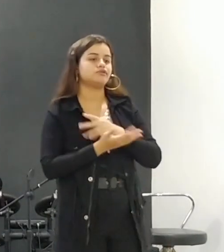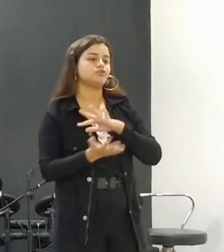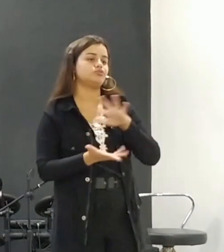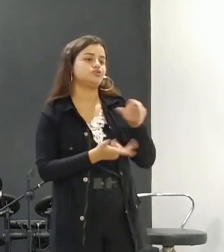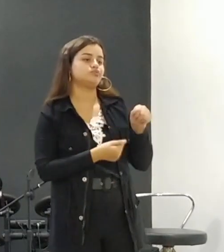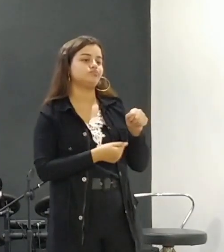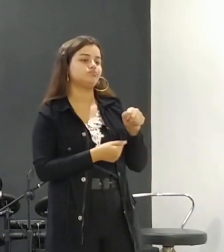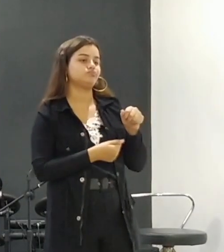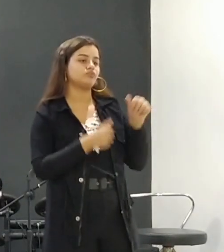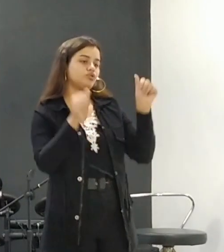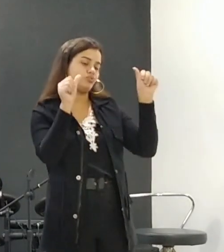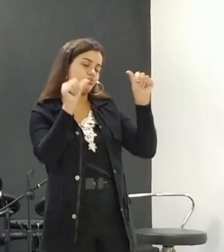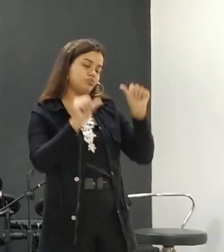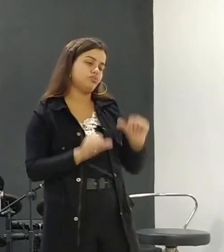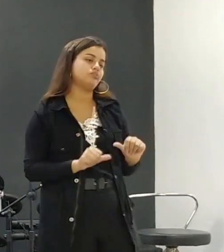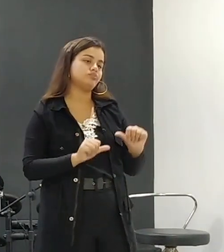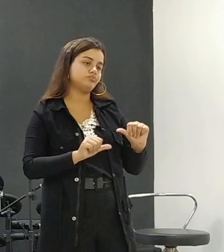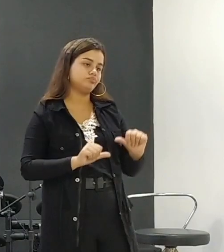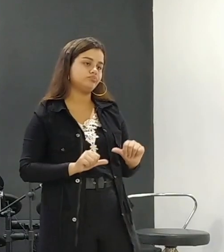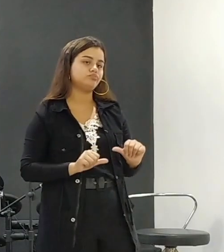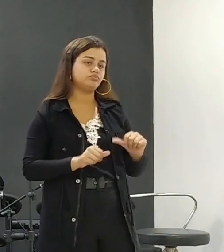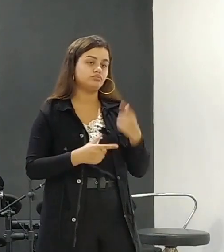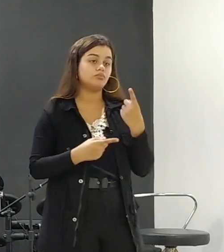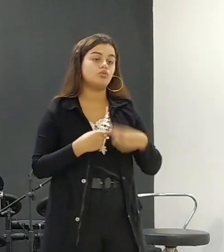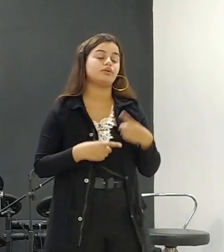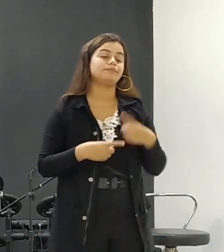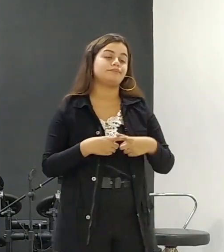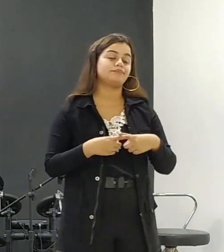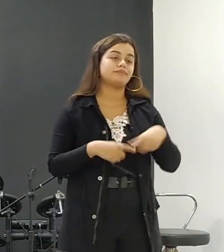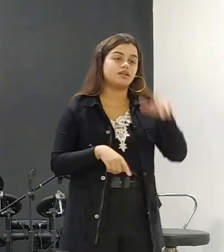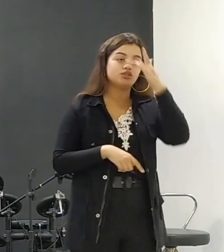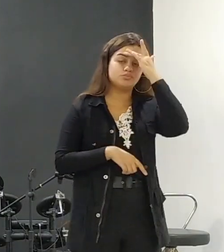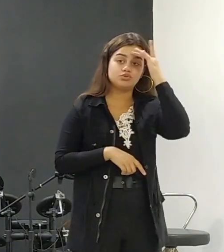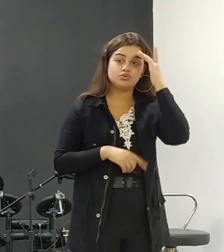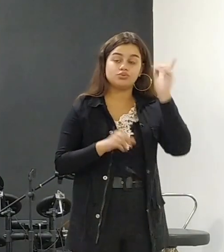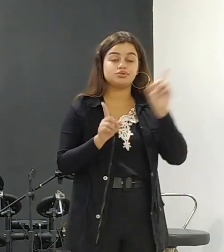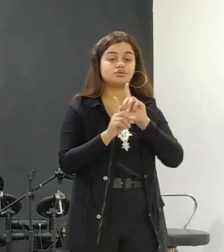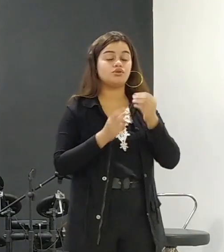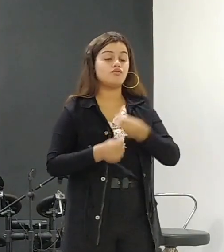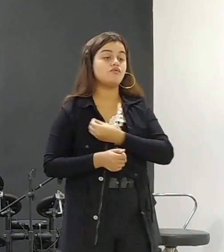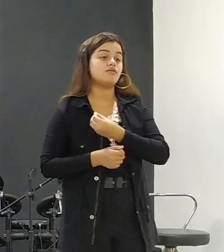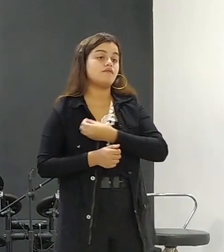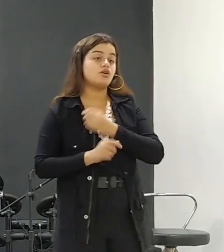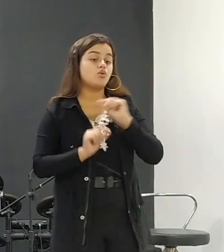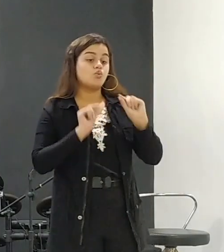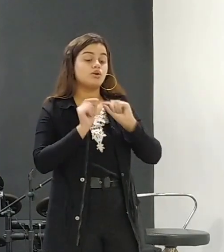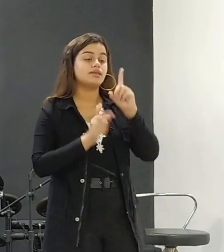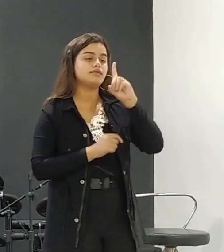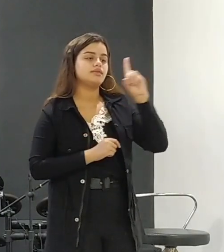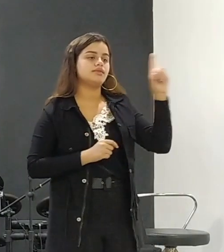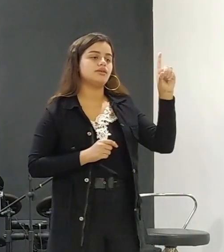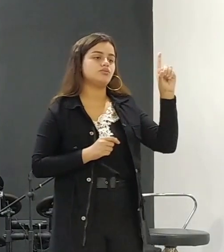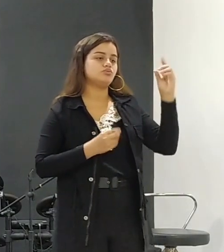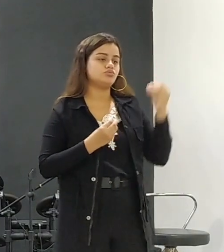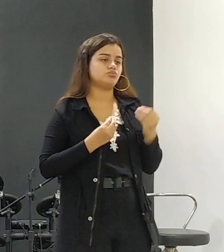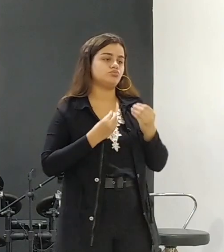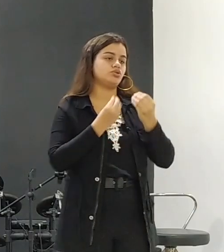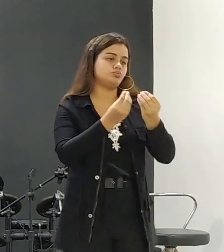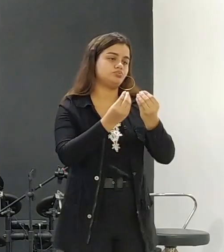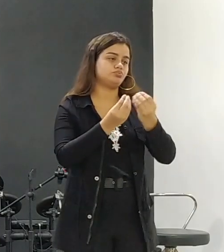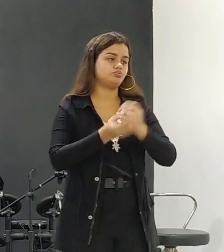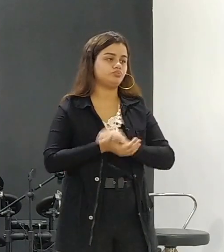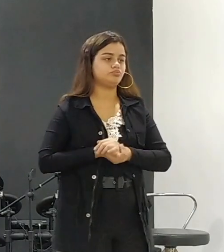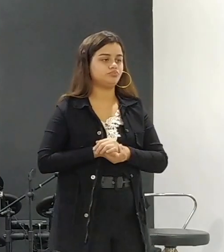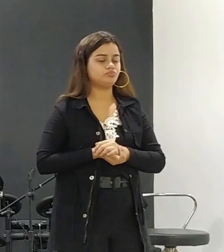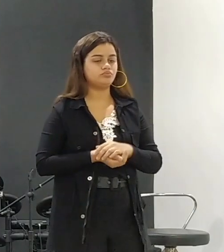certo? Não está, só está dando errado. Por quê? As pessoas não estão vivendo aquilo que Deus estabeleceu. Lá